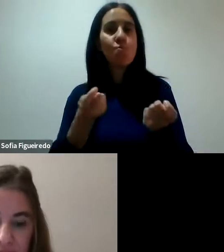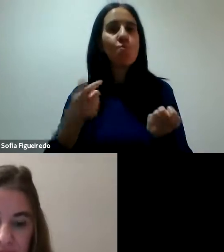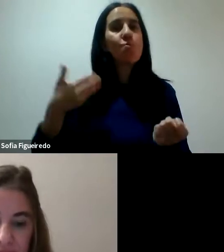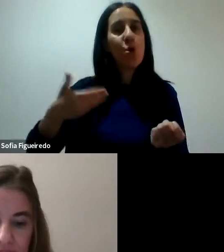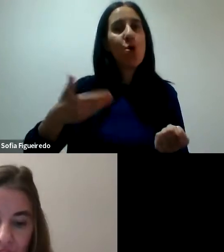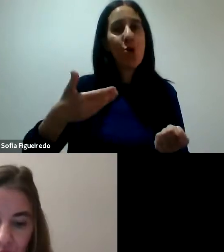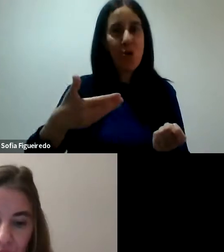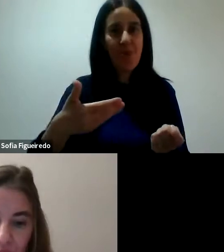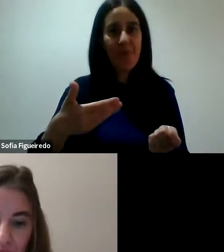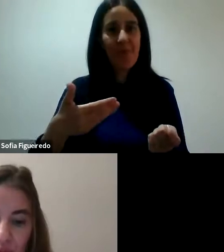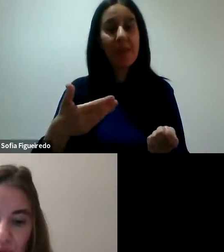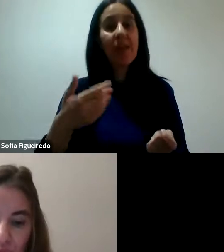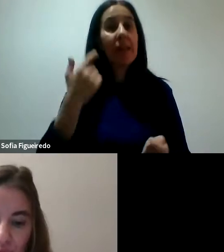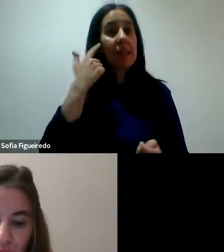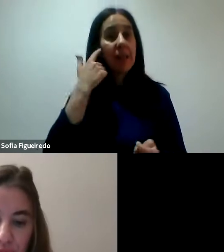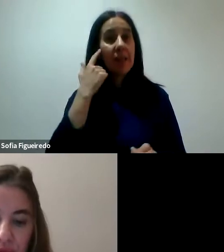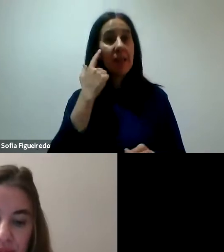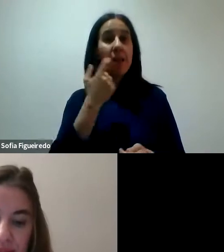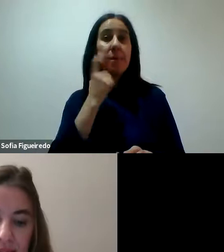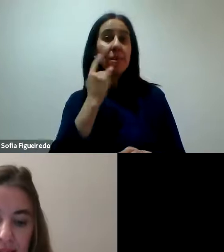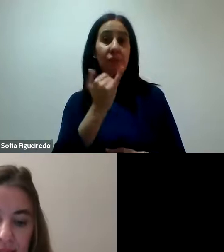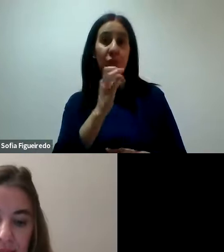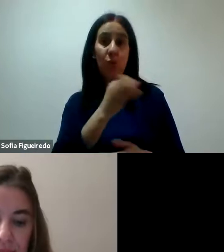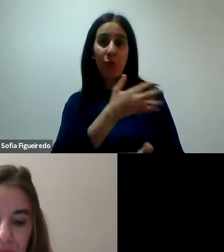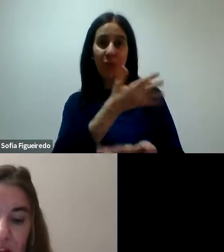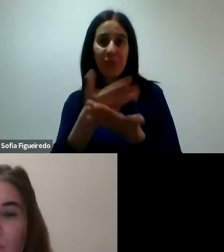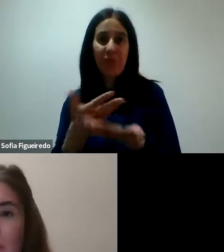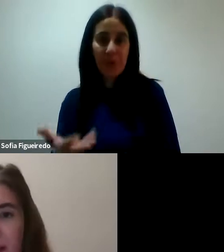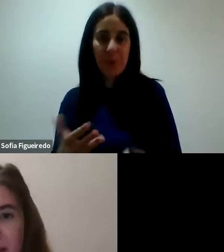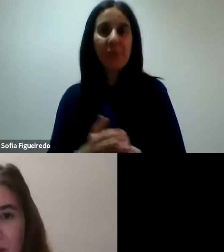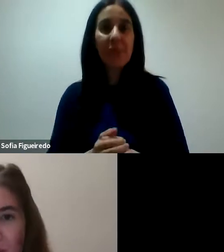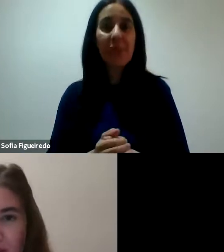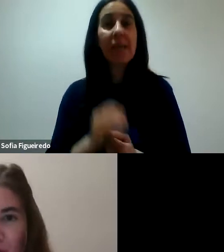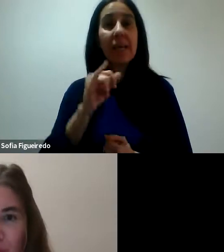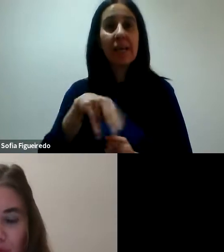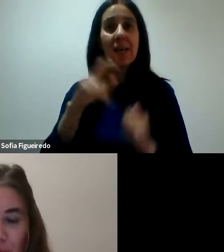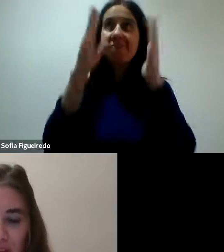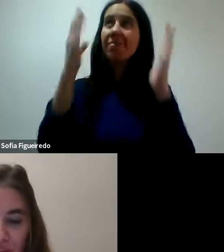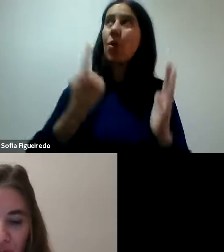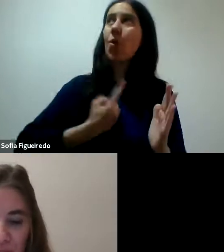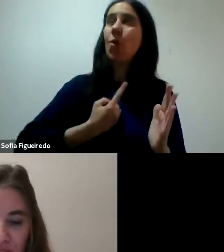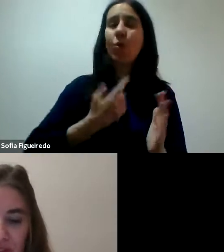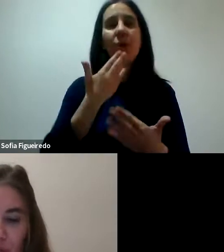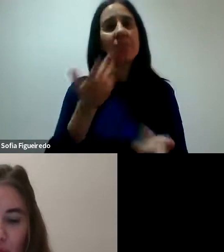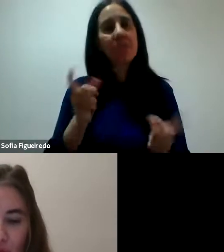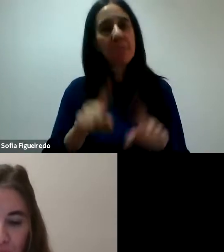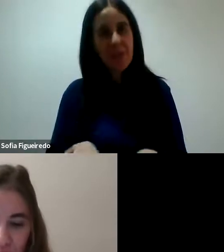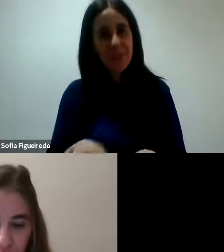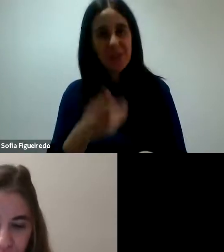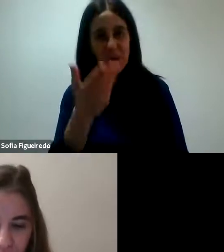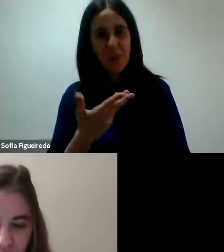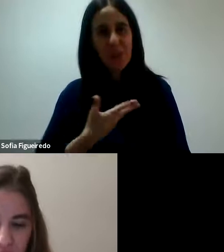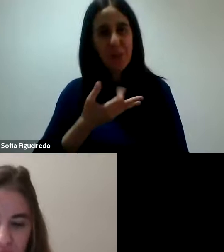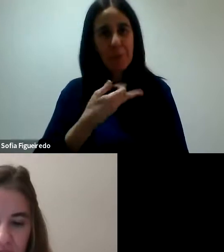realizar desde o dia 28 de abril. Em nome do INA, eu agradeço uma vez mais a presença do Dr.